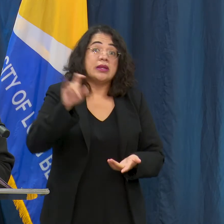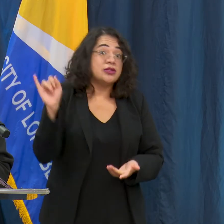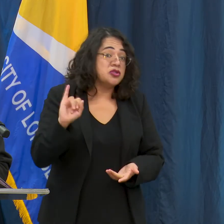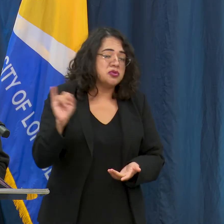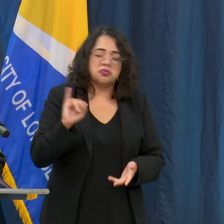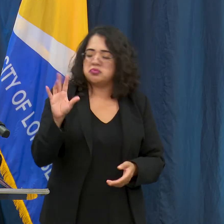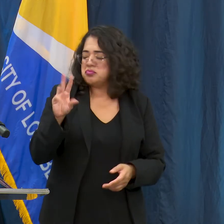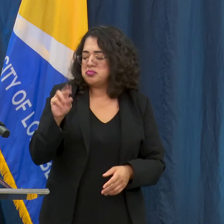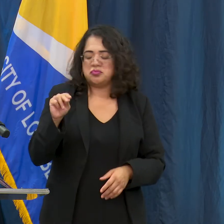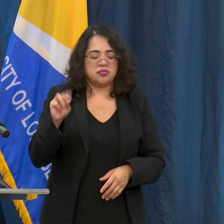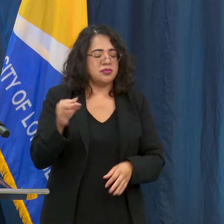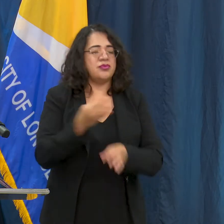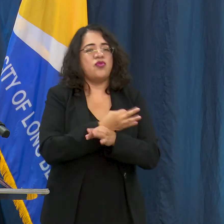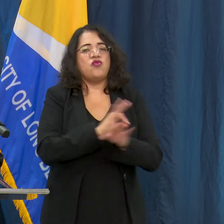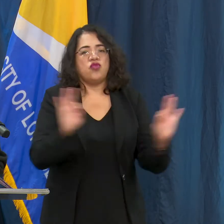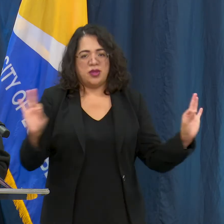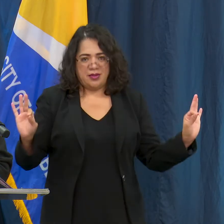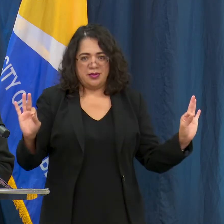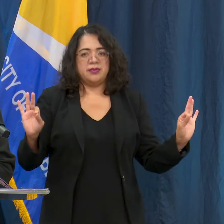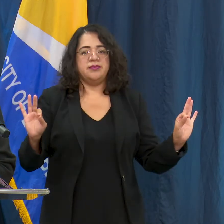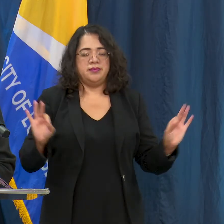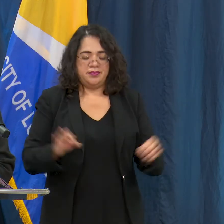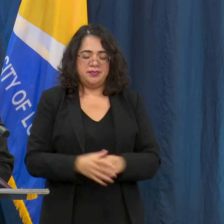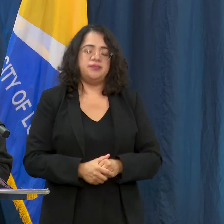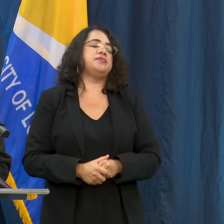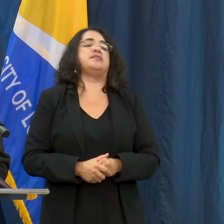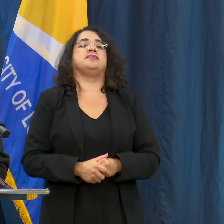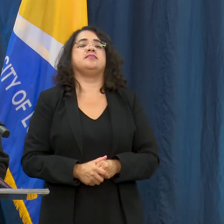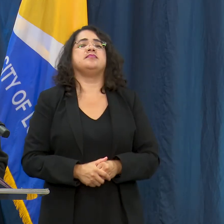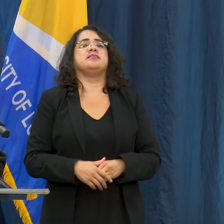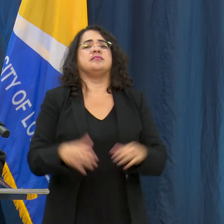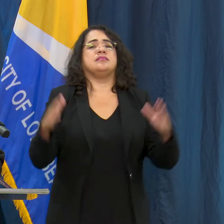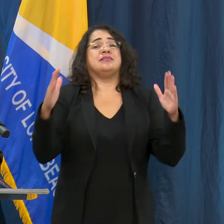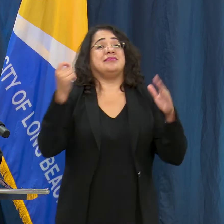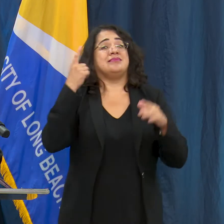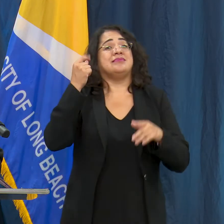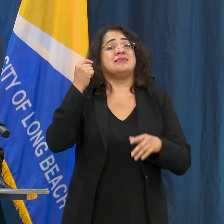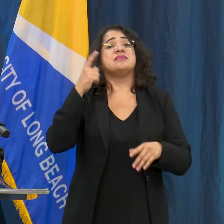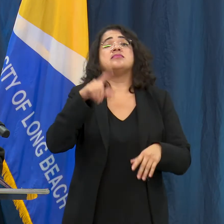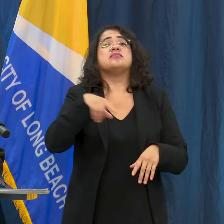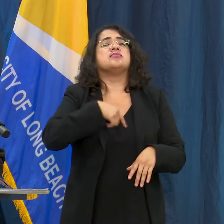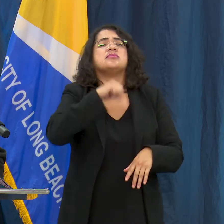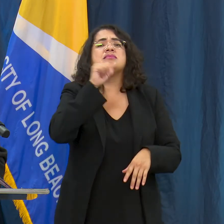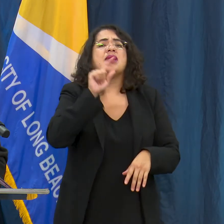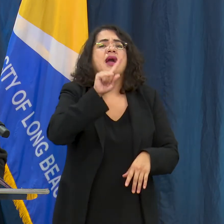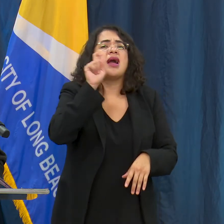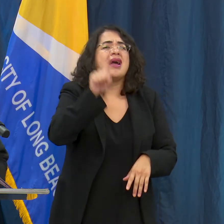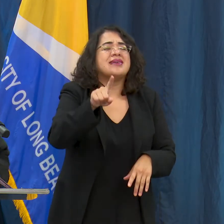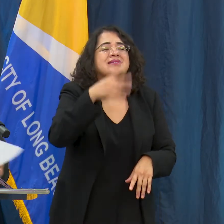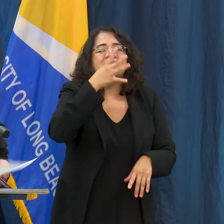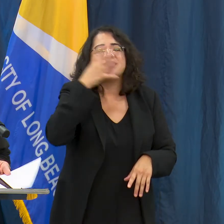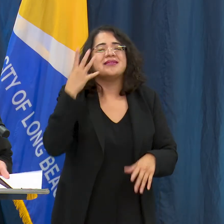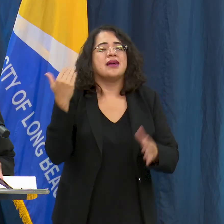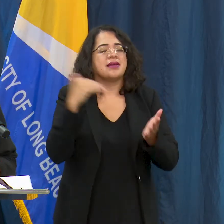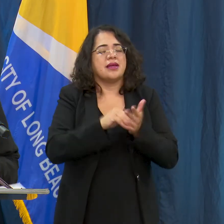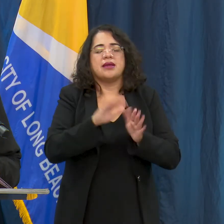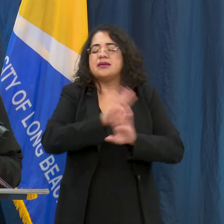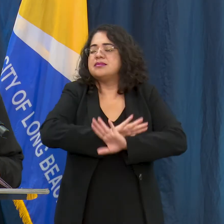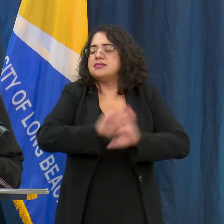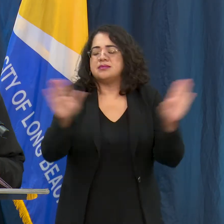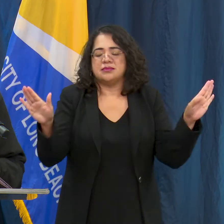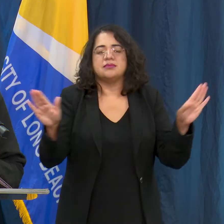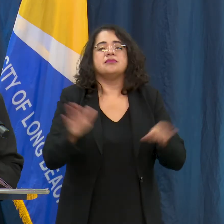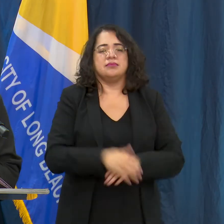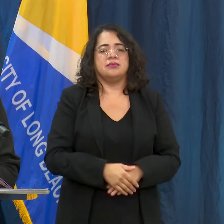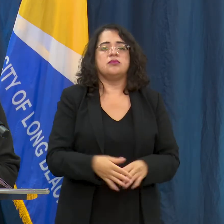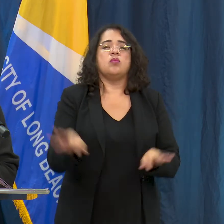del coronavirus en nuestros sitios alrededor de la ciudad, y también no les estamos preguntando su estatus inmigratorio. En la